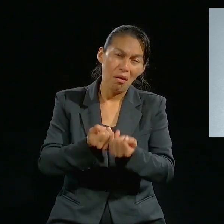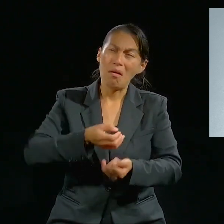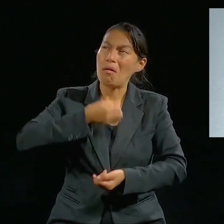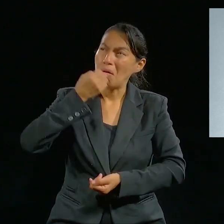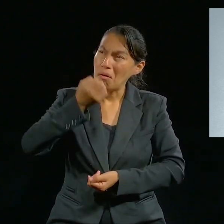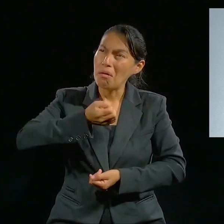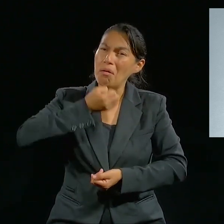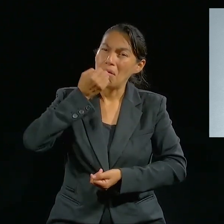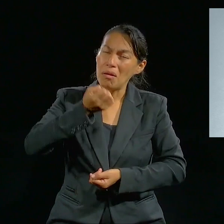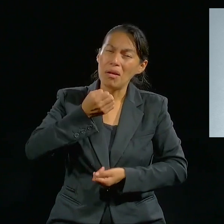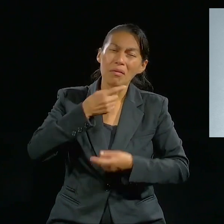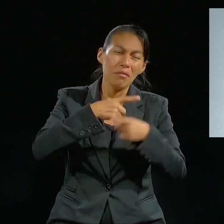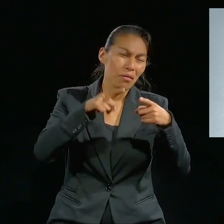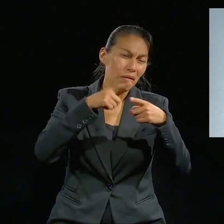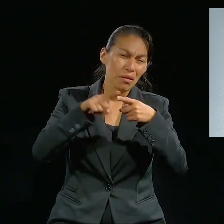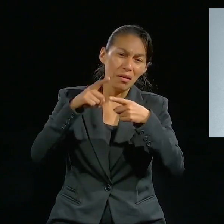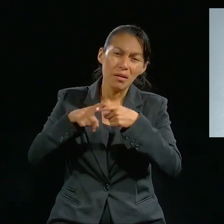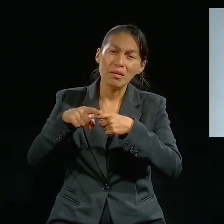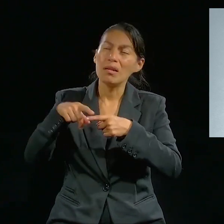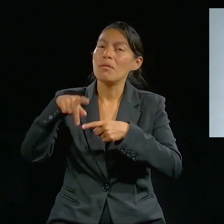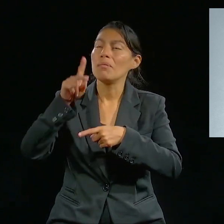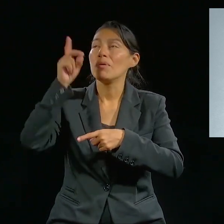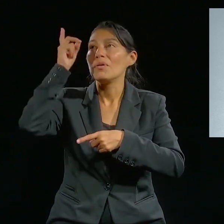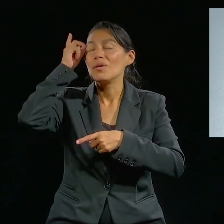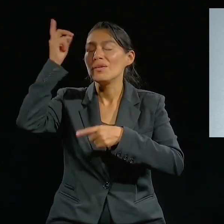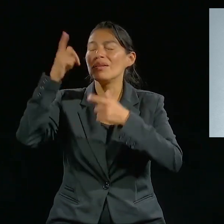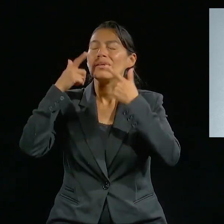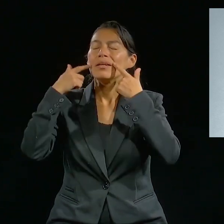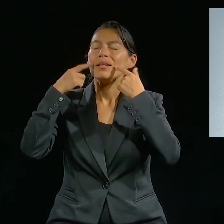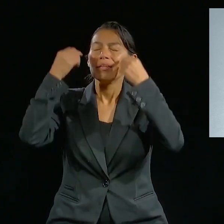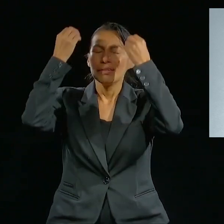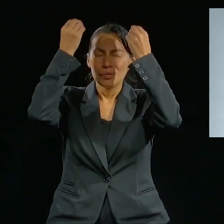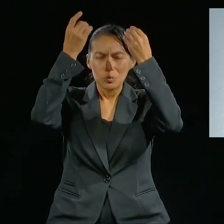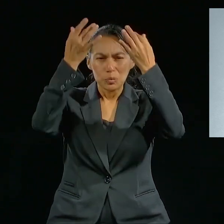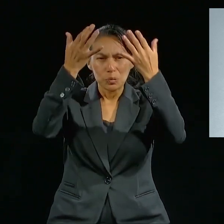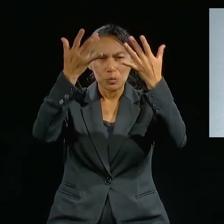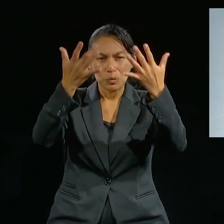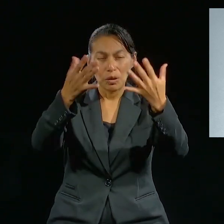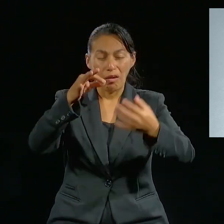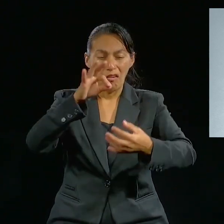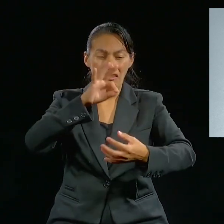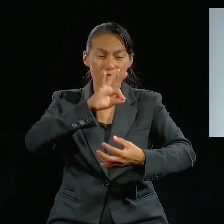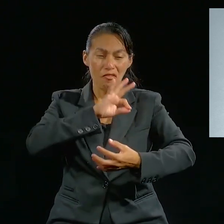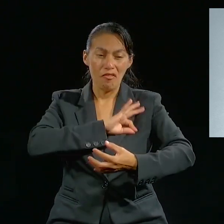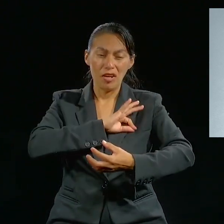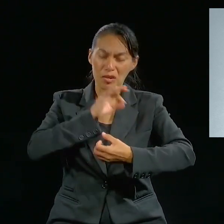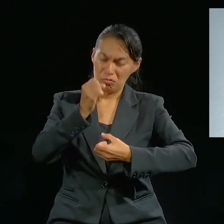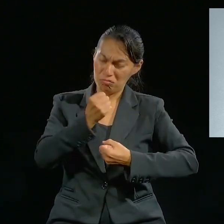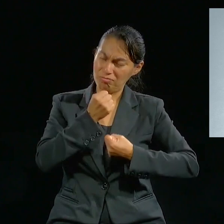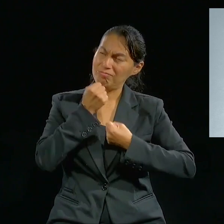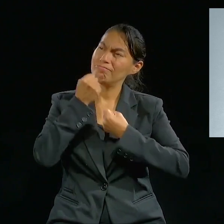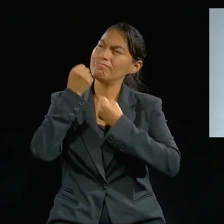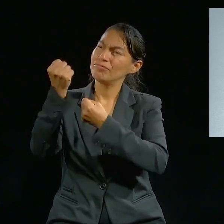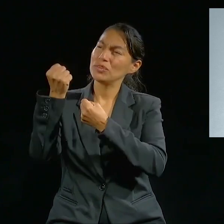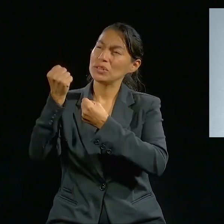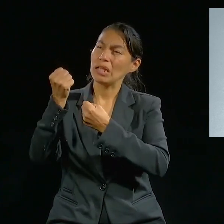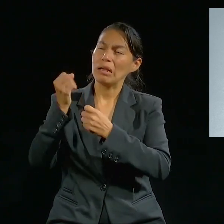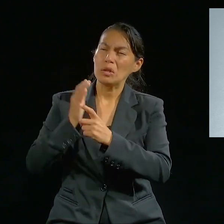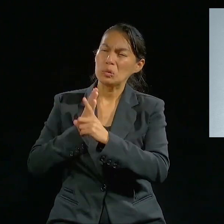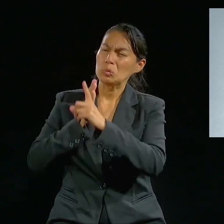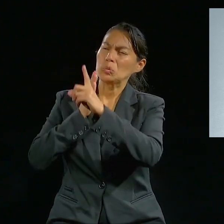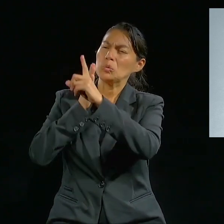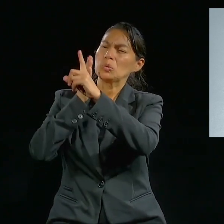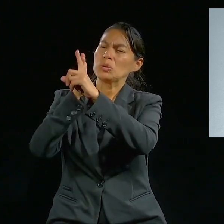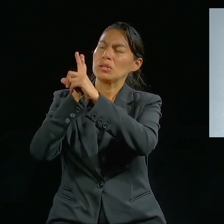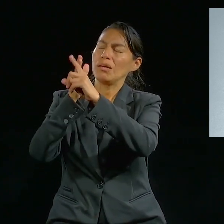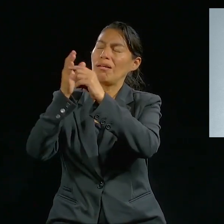Dios manifestó su gracia sobre ti al iluminar tu fe, al iluminar el sentido de la